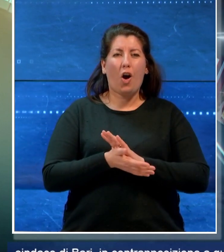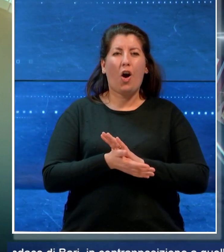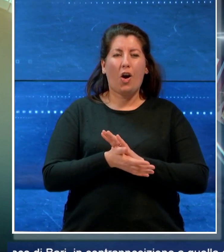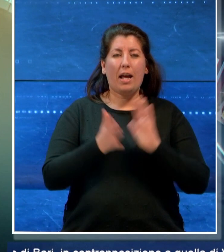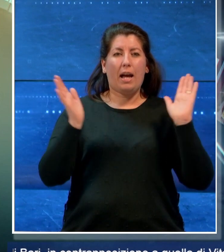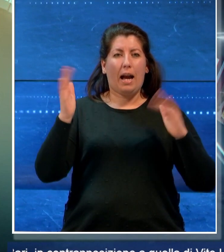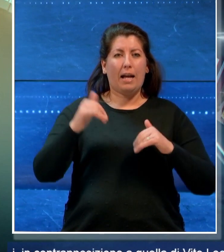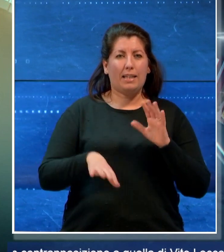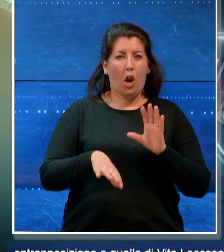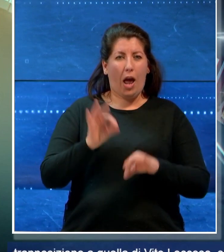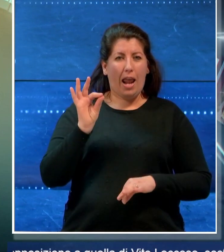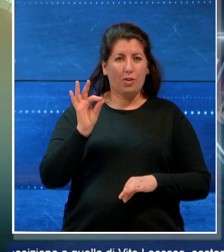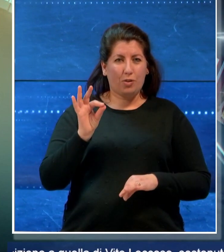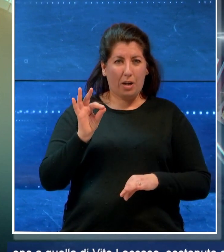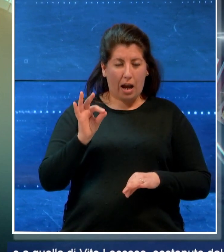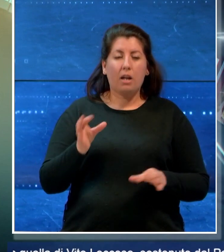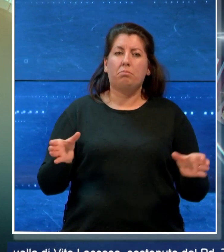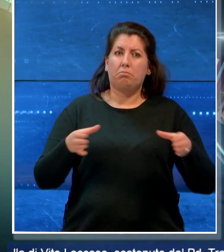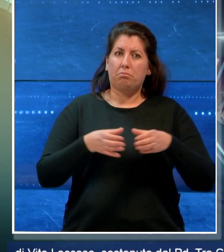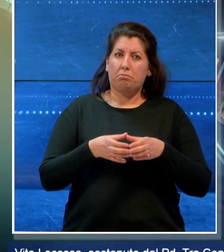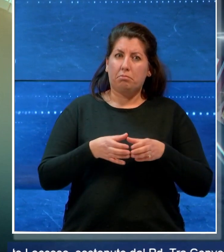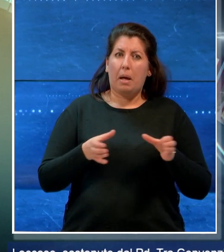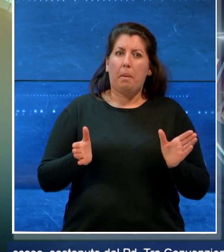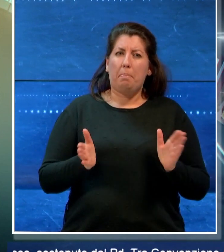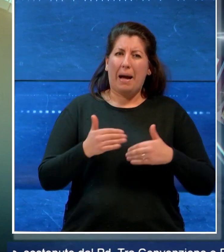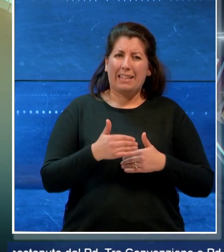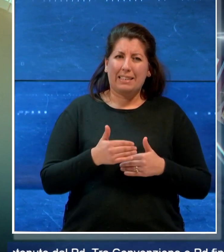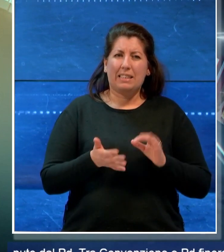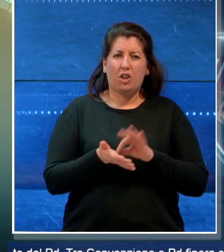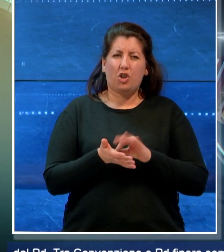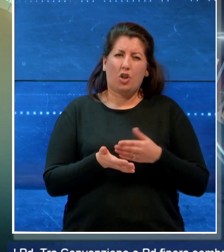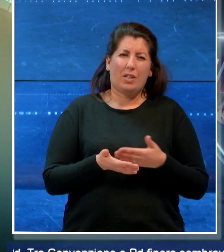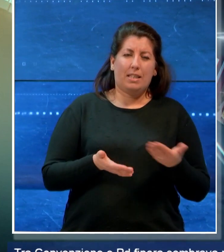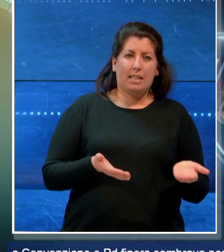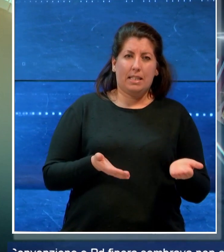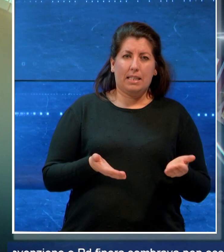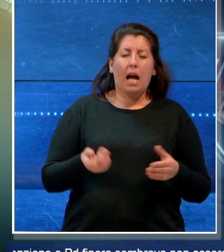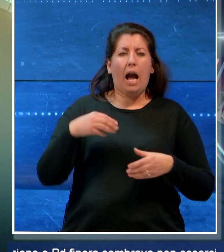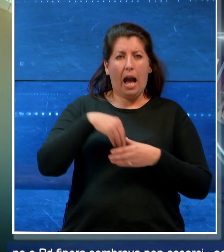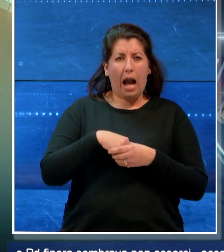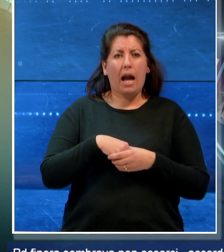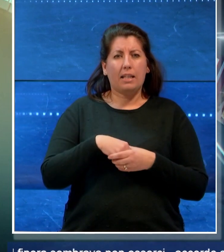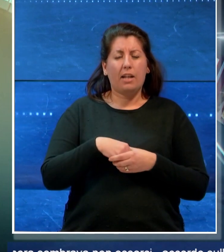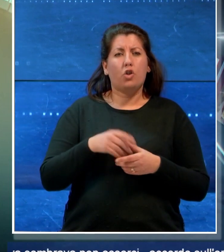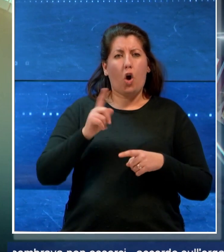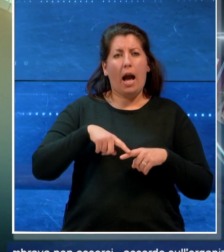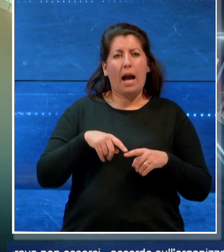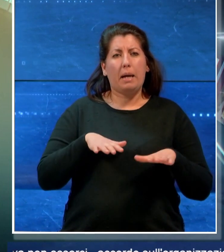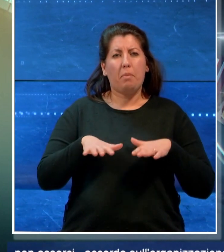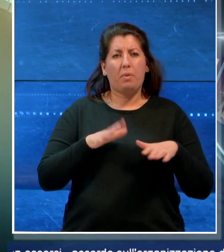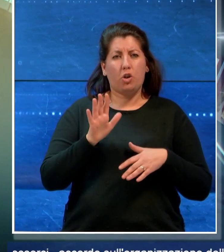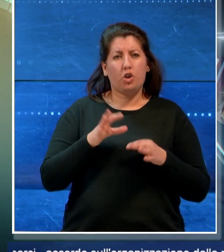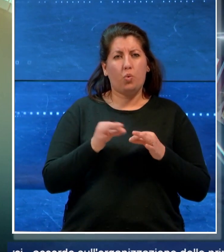composto da partiti e movimenti del centro-sinistra, incluso il Movimento 5 Stelle,